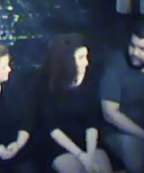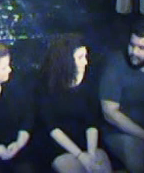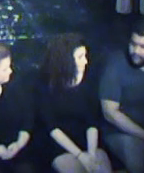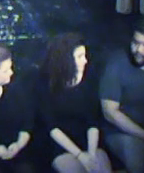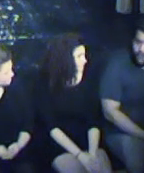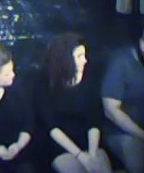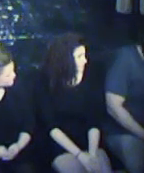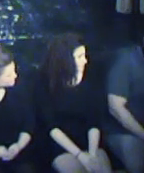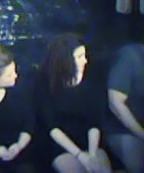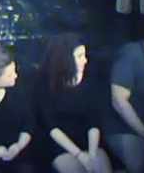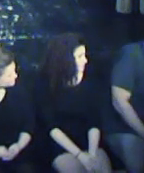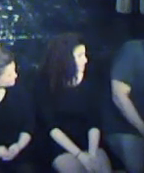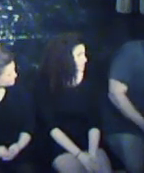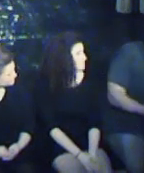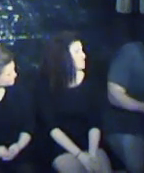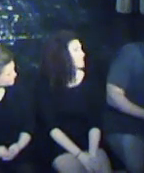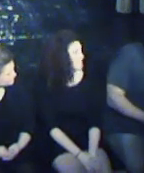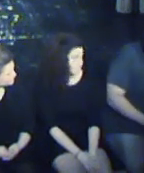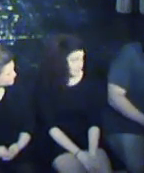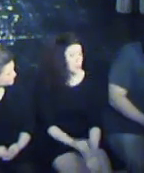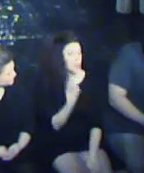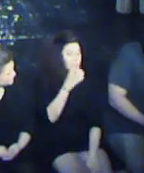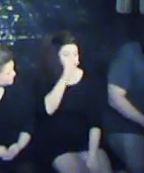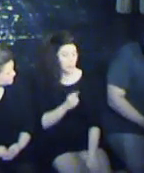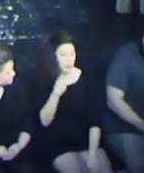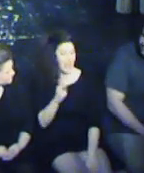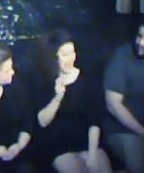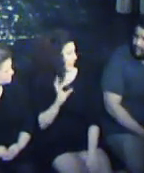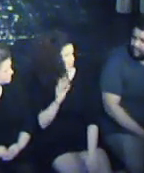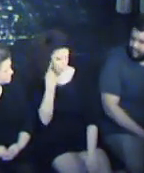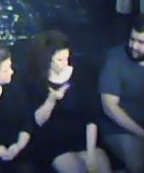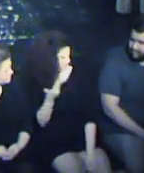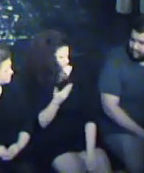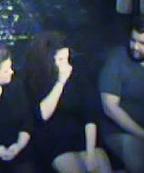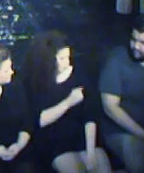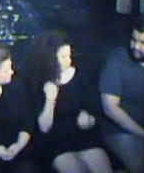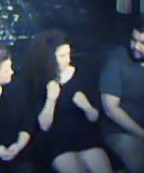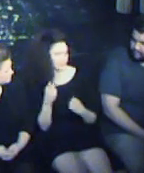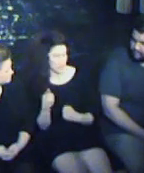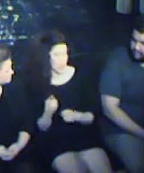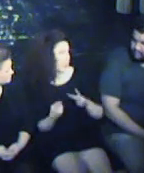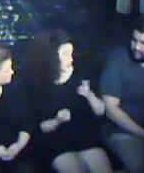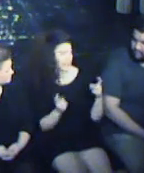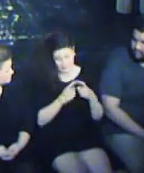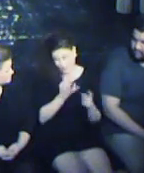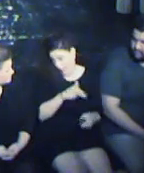tiene las otras dos? Una la tiene el gran brujo Cará y la otra la tita